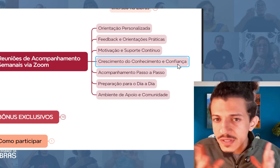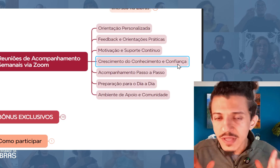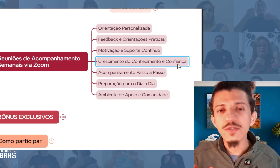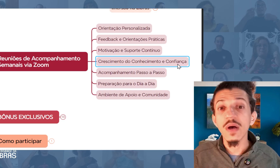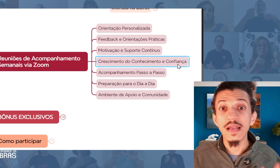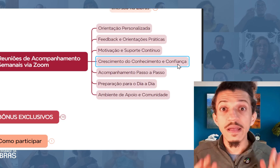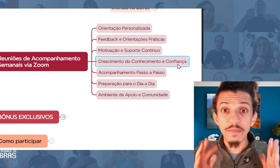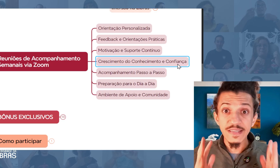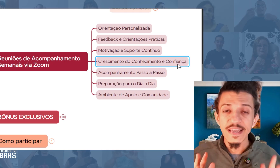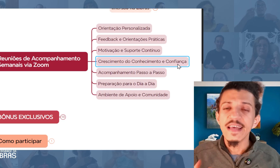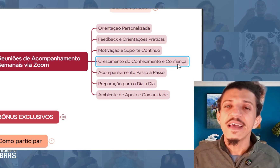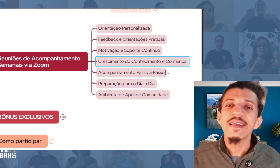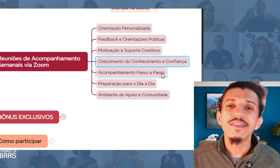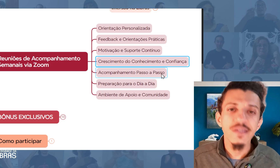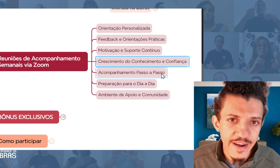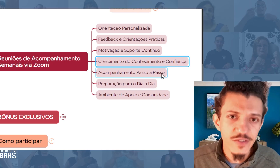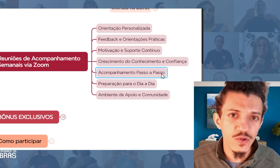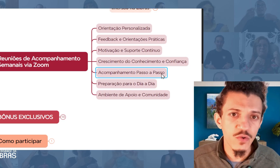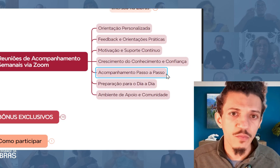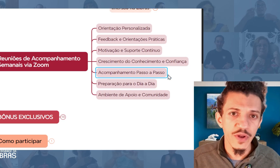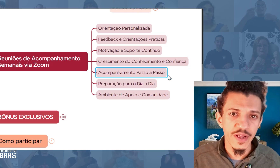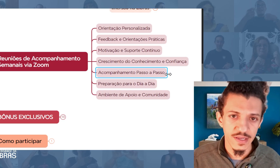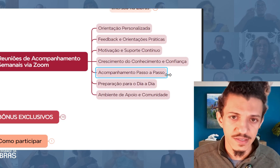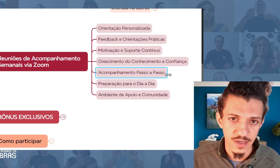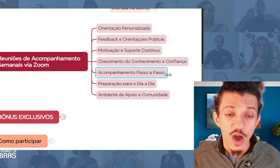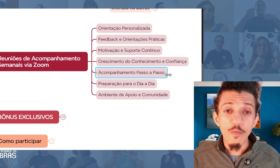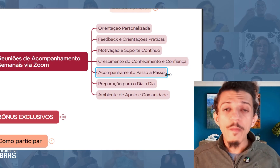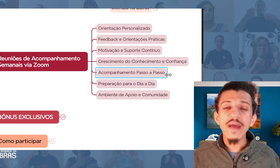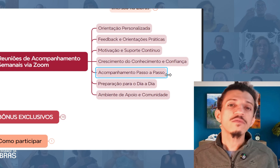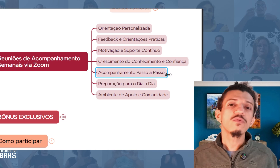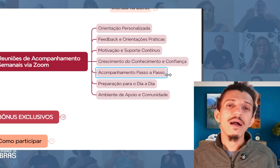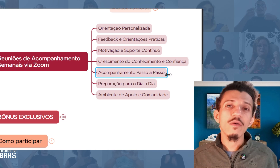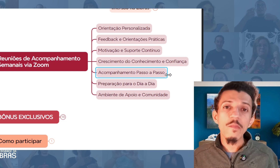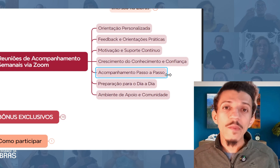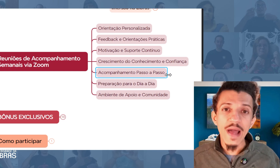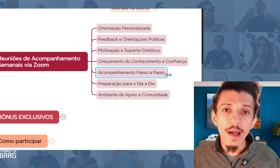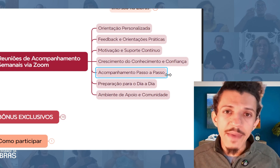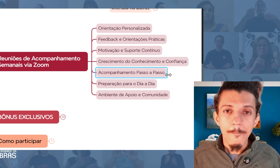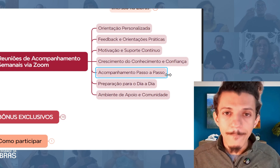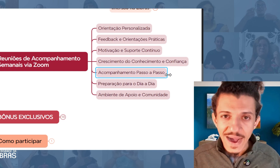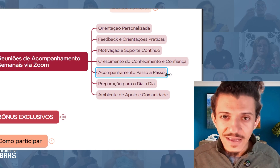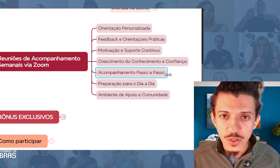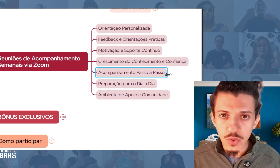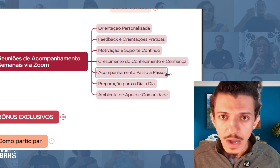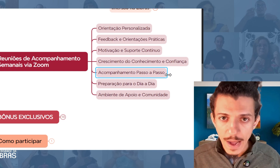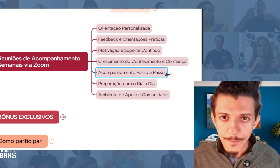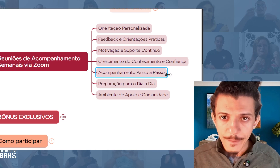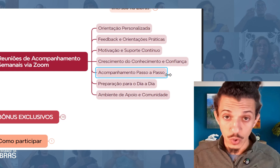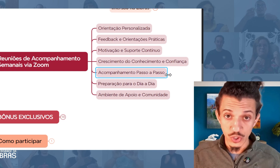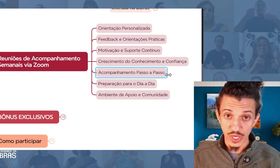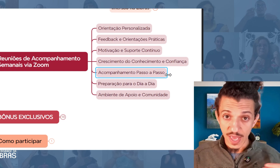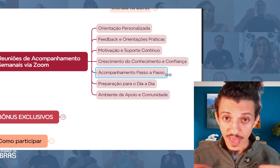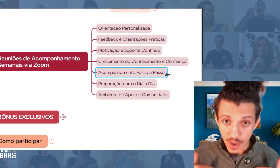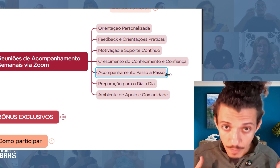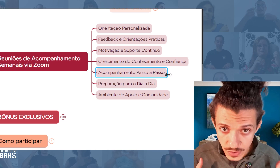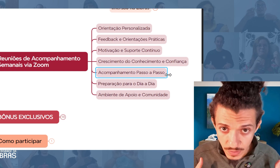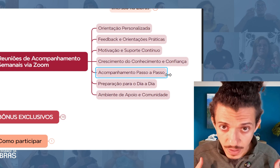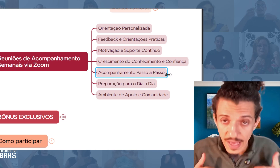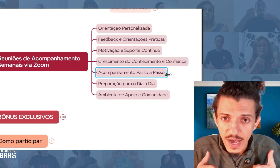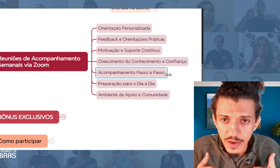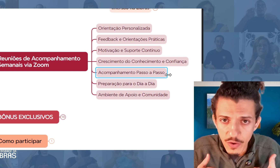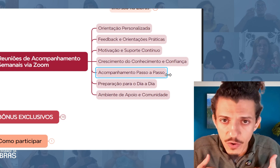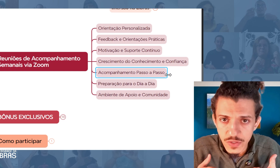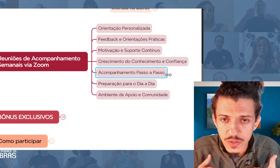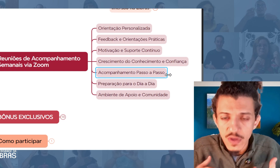destravar a sua Libras e destravar a sua comunicação. É o momento do acompanhamento passo a passo, onde eu, Madison, em